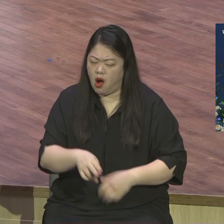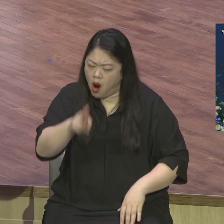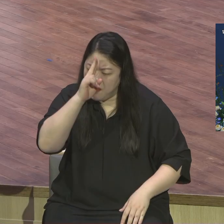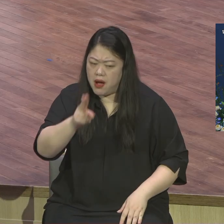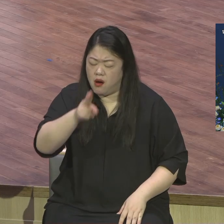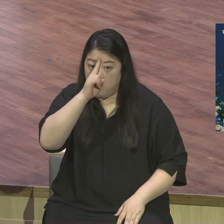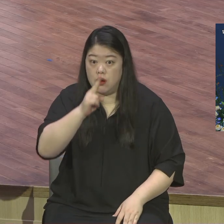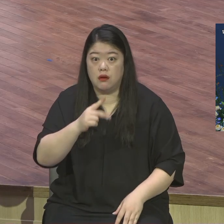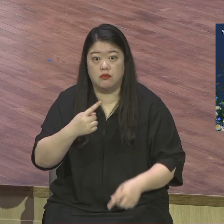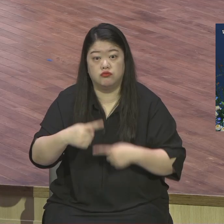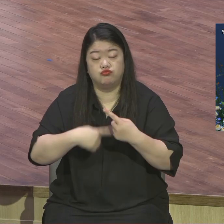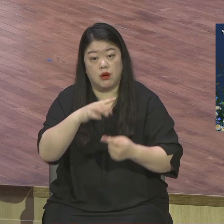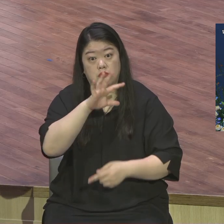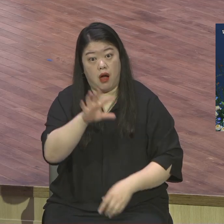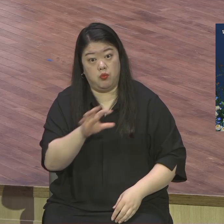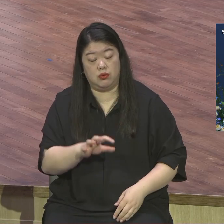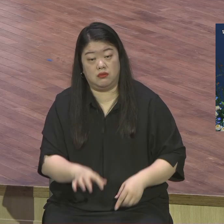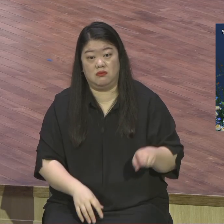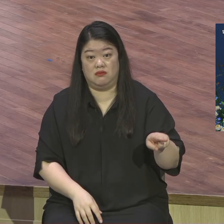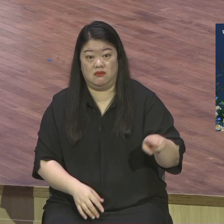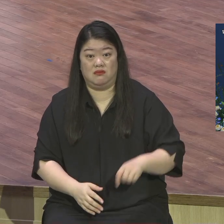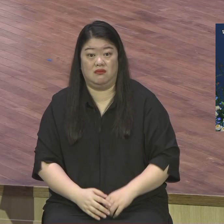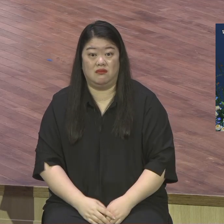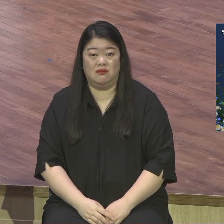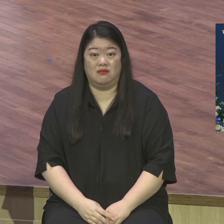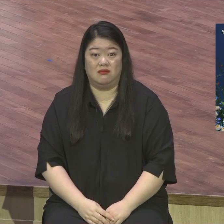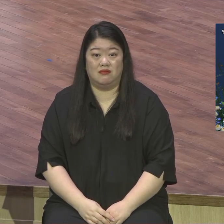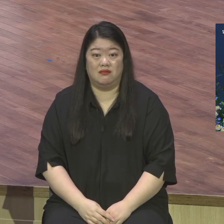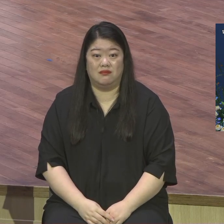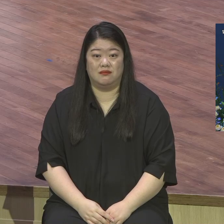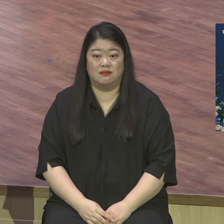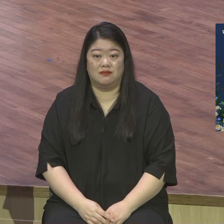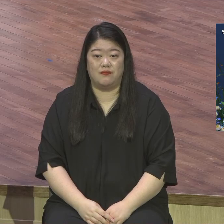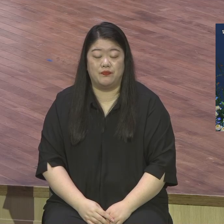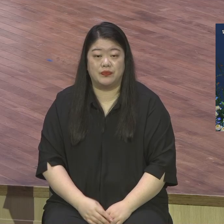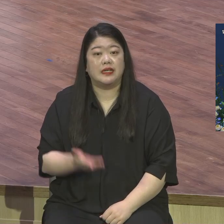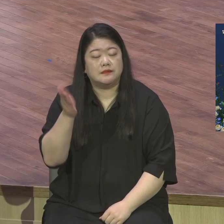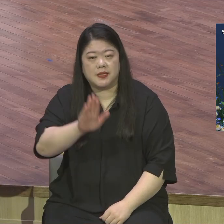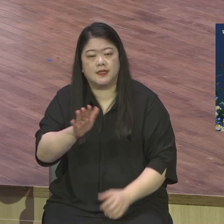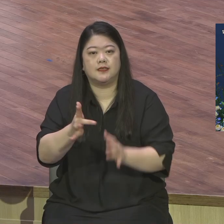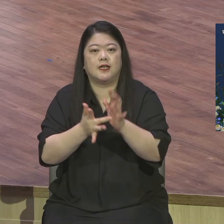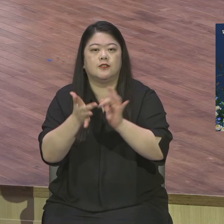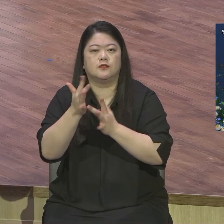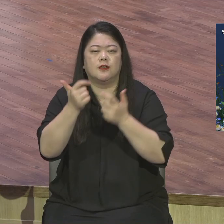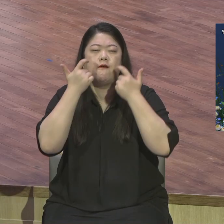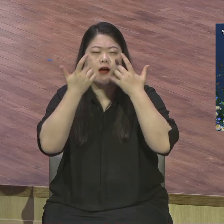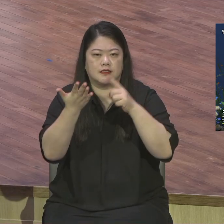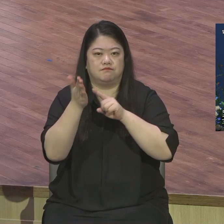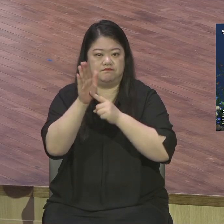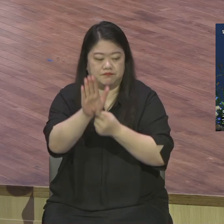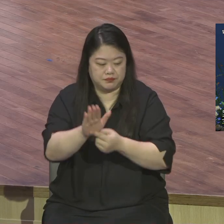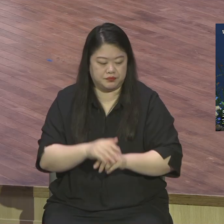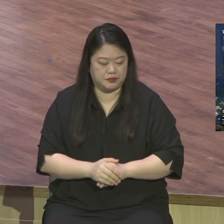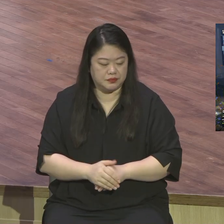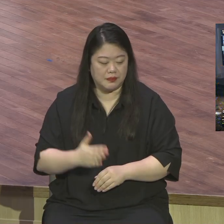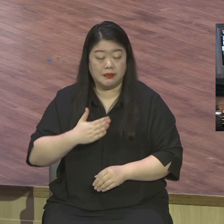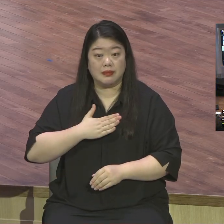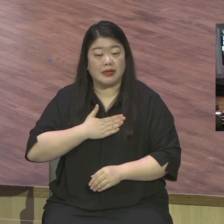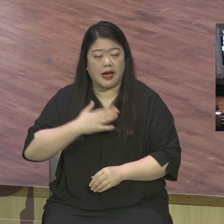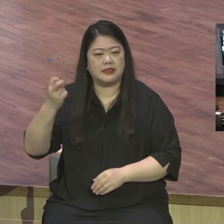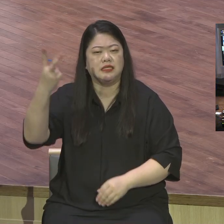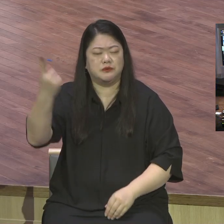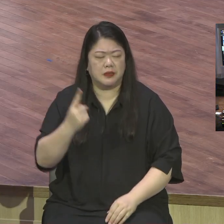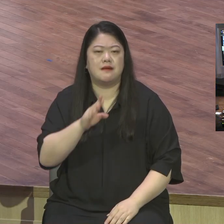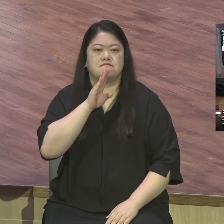종말론에 대해서는 예수님께서 본문 36절에 정확하게 말씀하고 있어요. 그 날과 그 때는